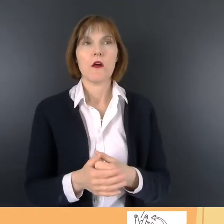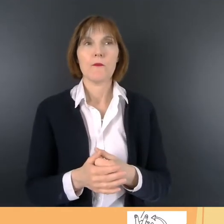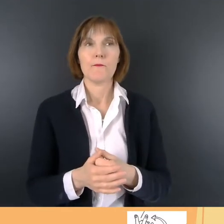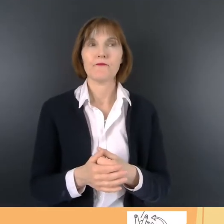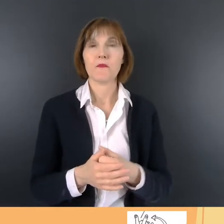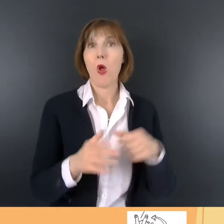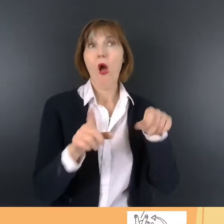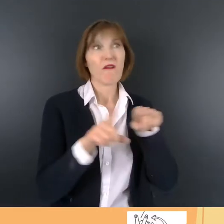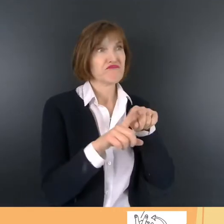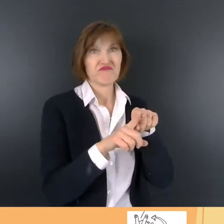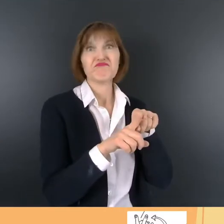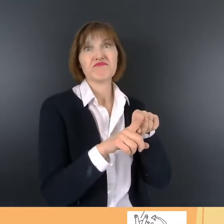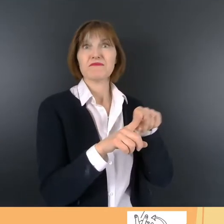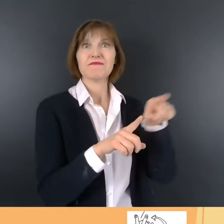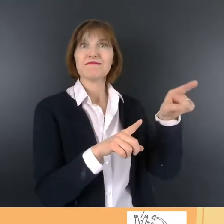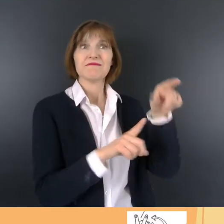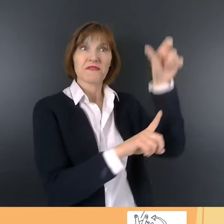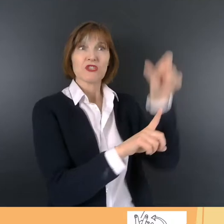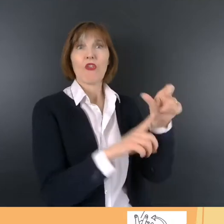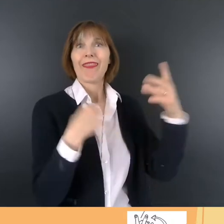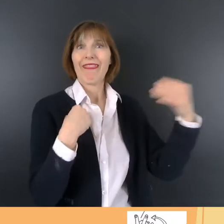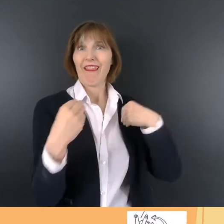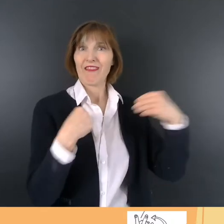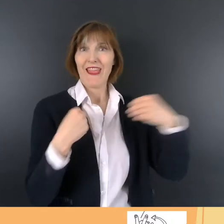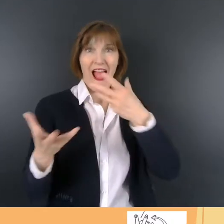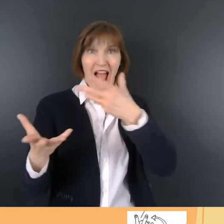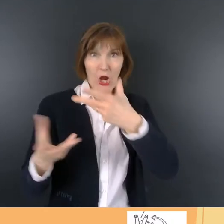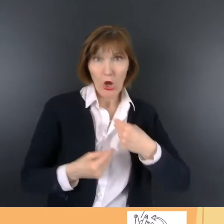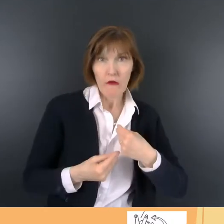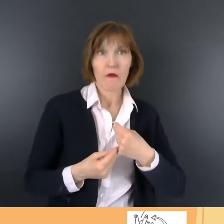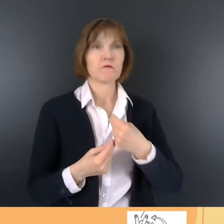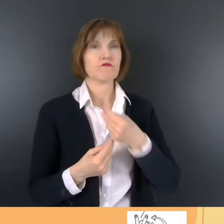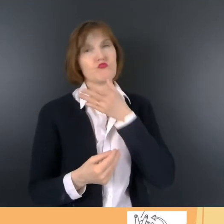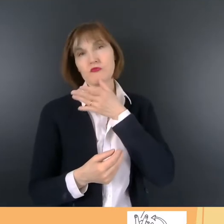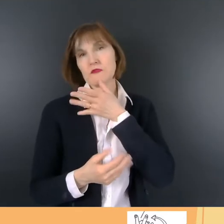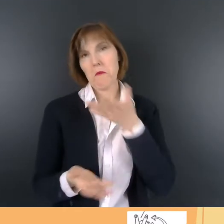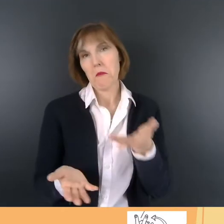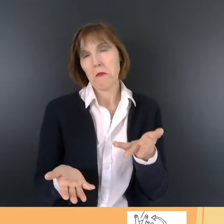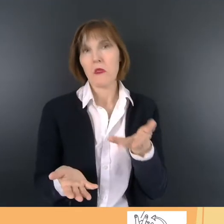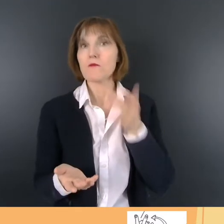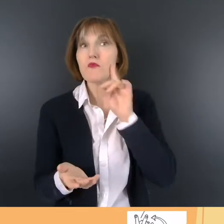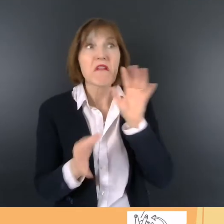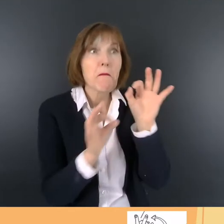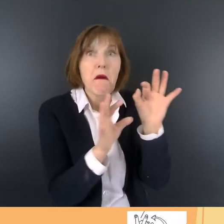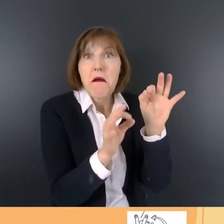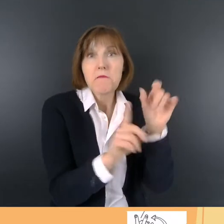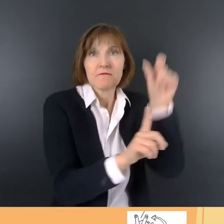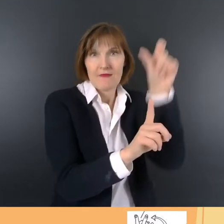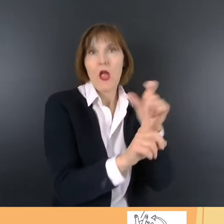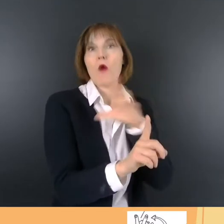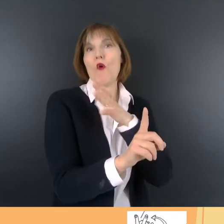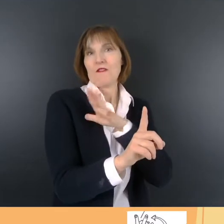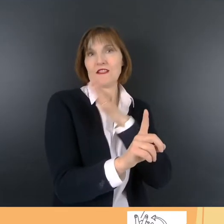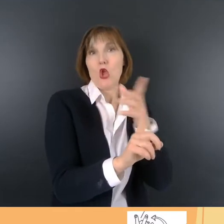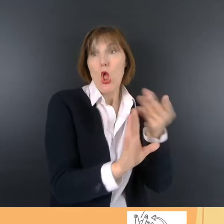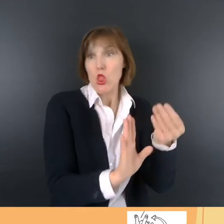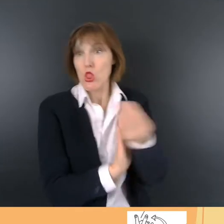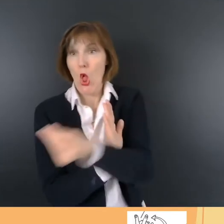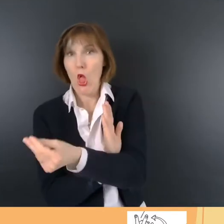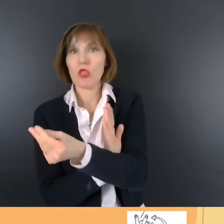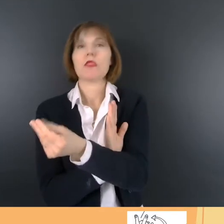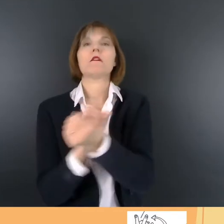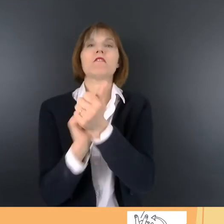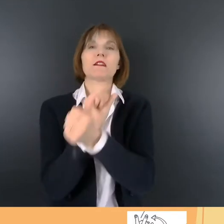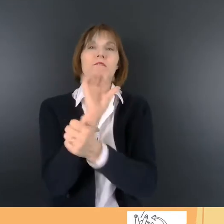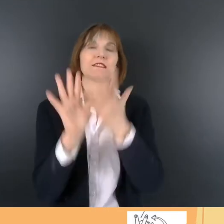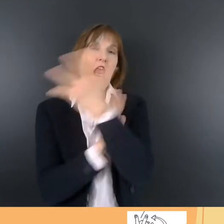directrice de l'école, puisque, eh bien, elle n'avait pas de professeur qui puisse lui transmettre les